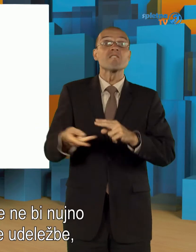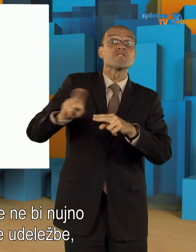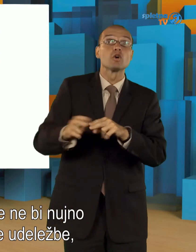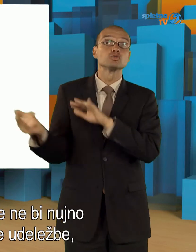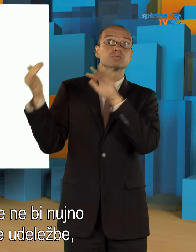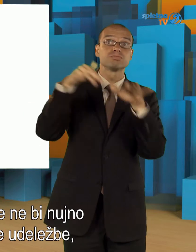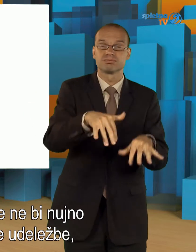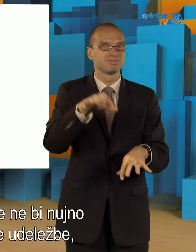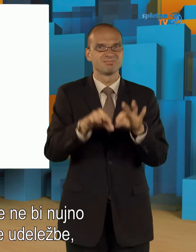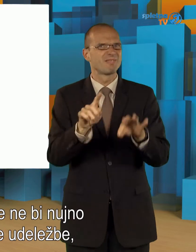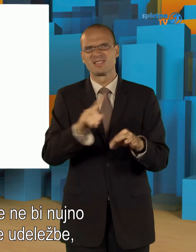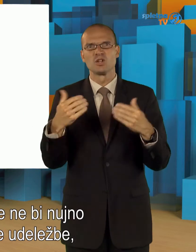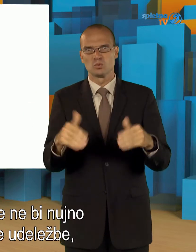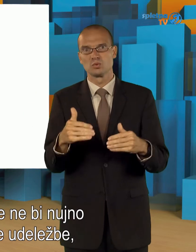glede varnosti in anonimnosti.